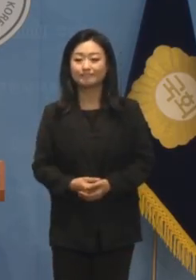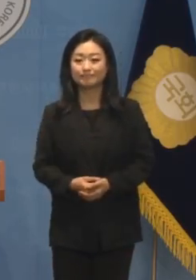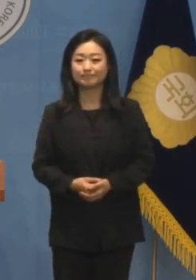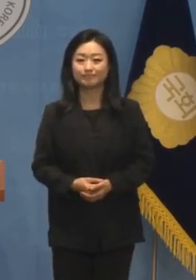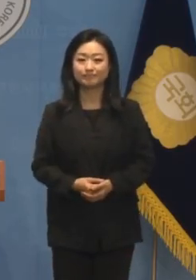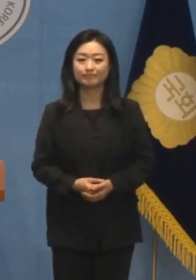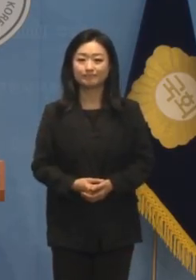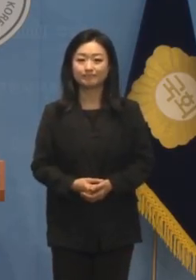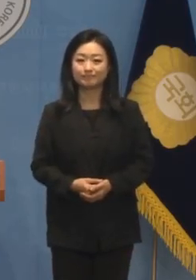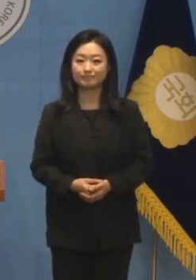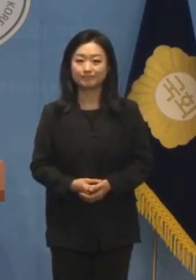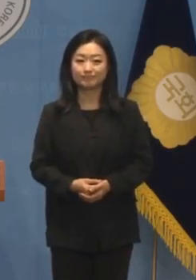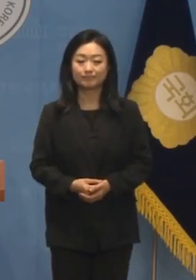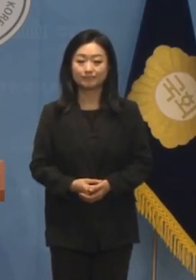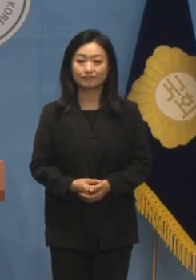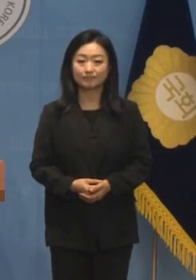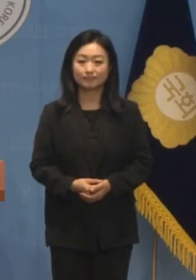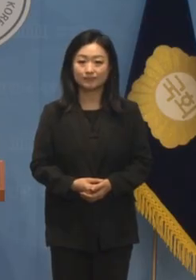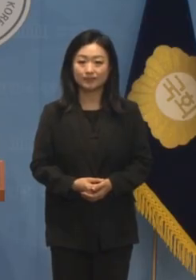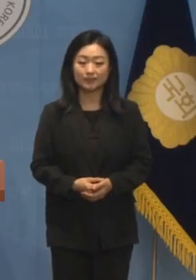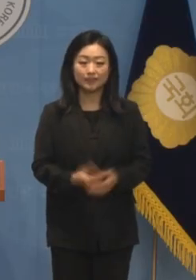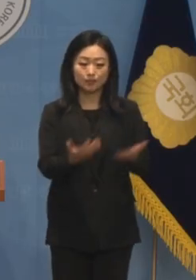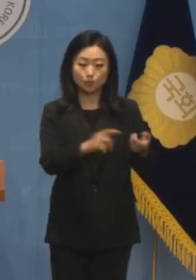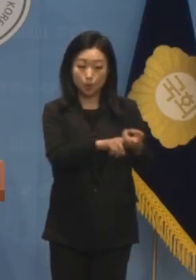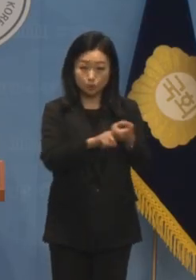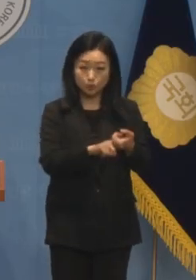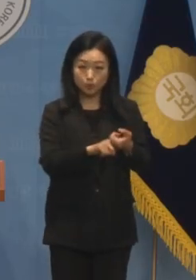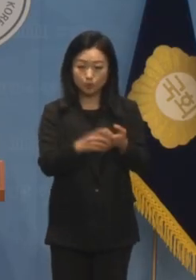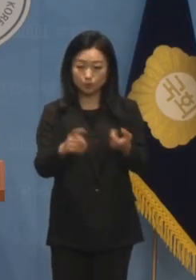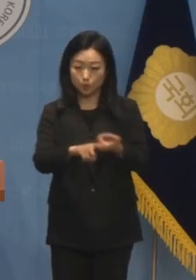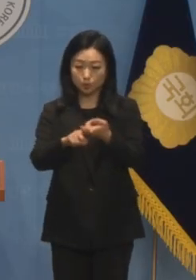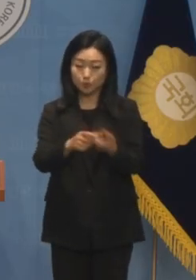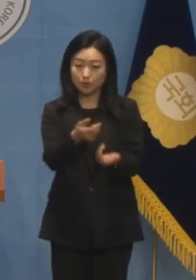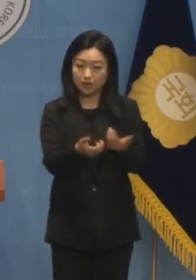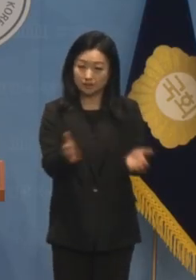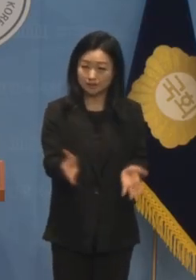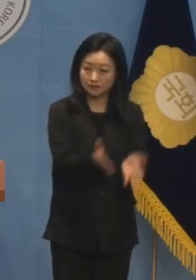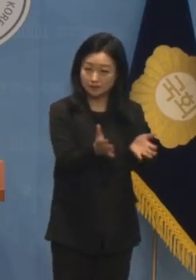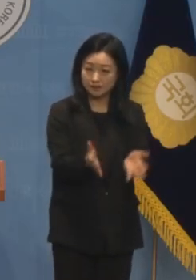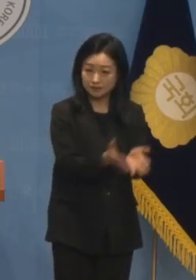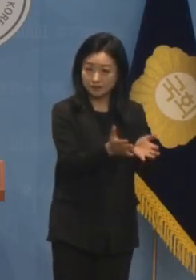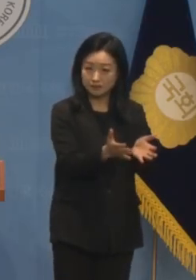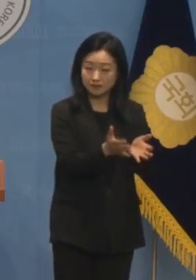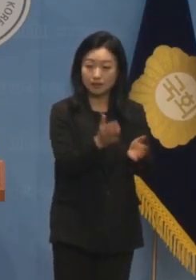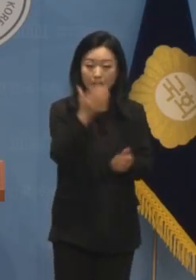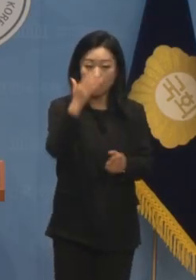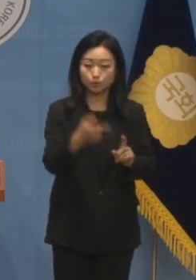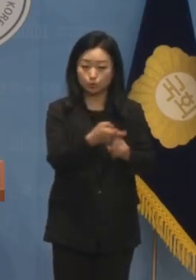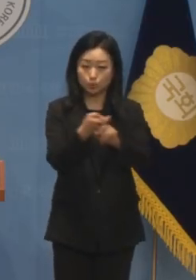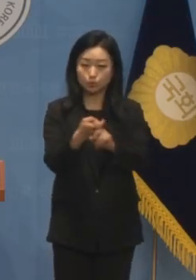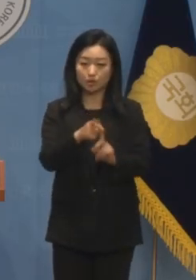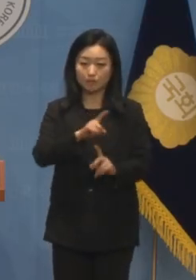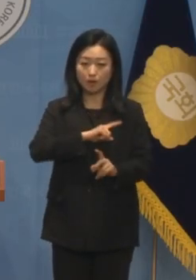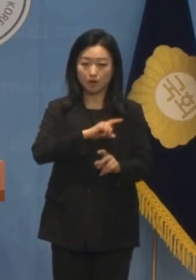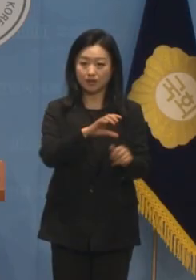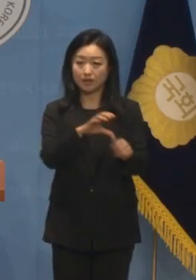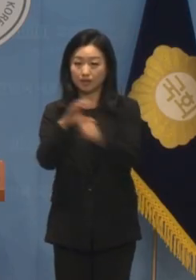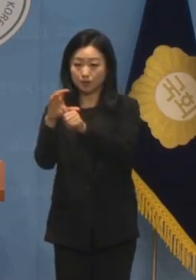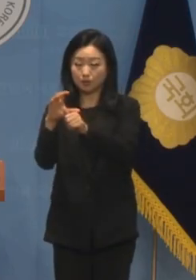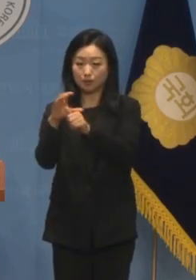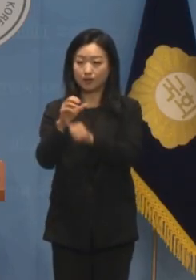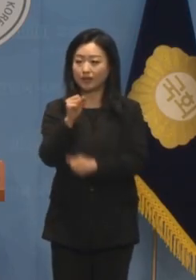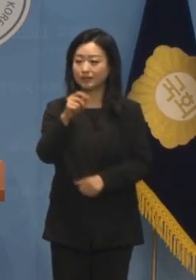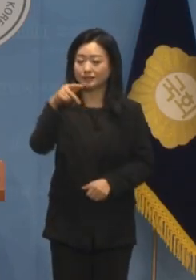시작하겠습니다. 노노 갈등 유도위에 한국노총 위원장 명의 가져다 쓴 SPC.